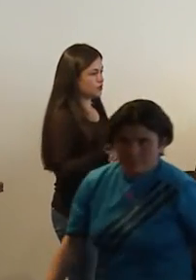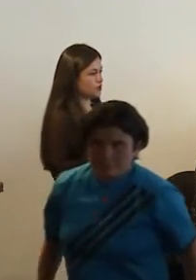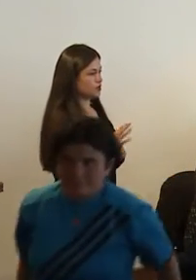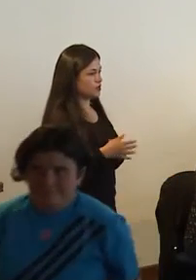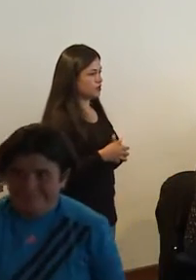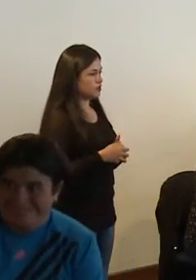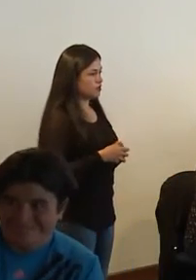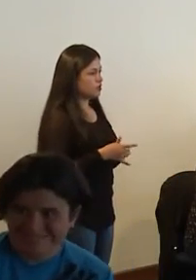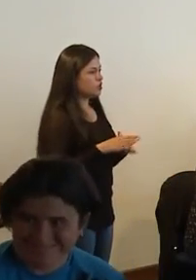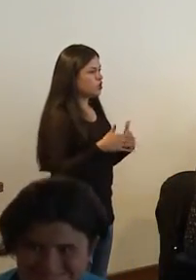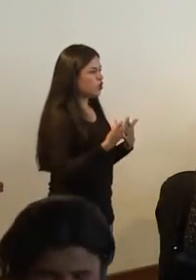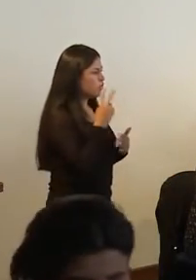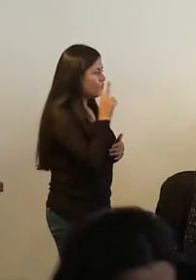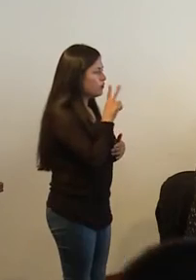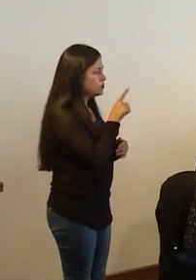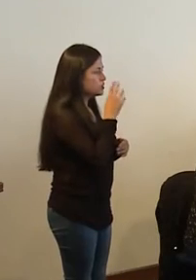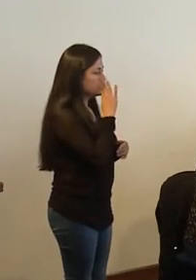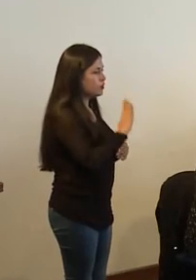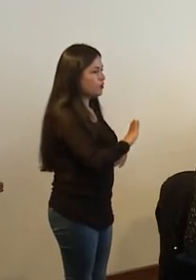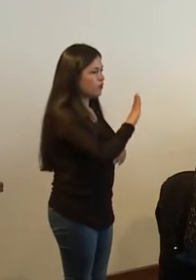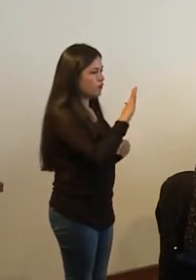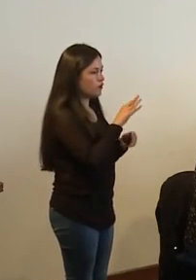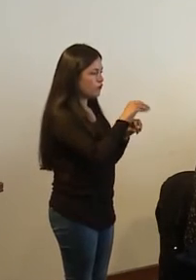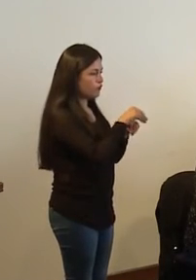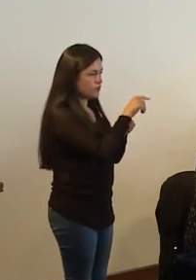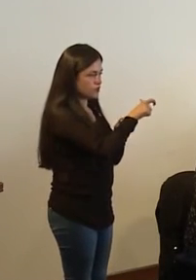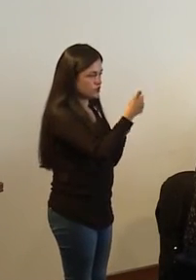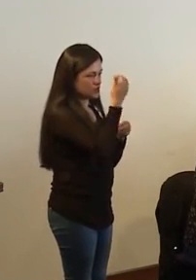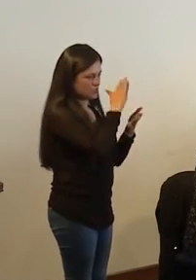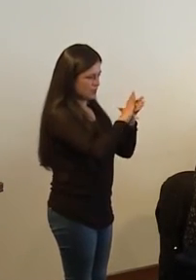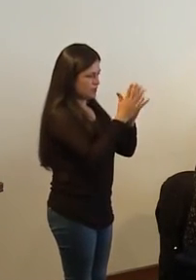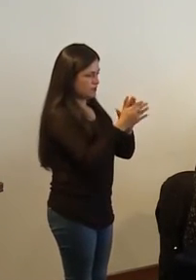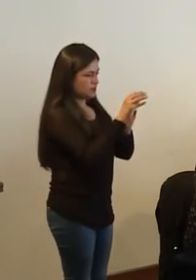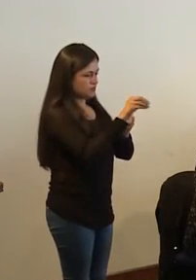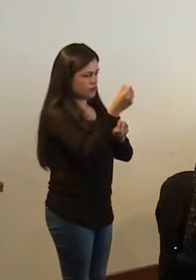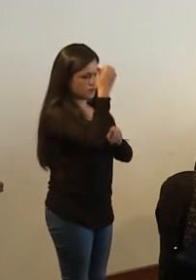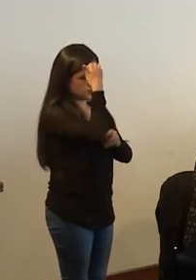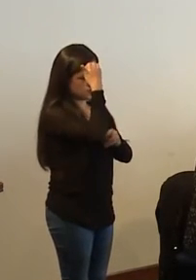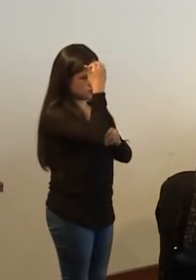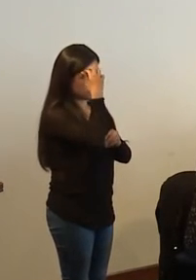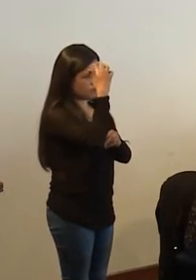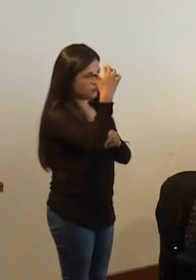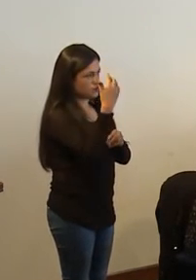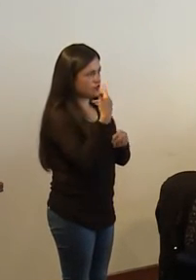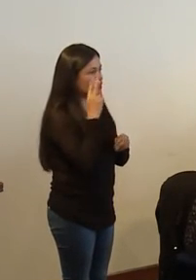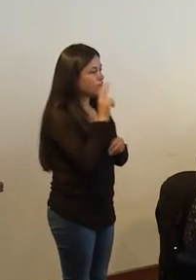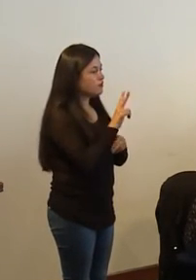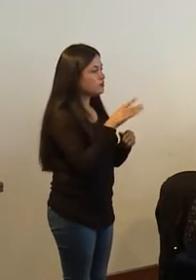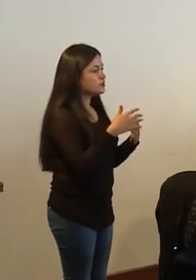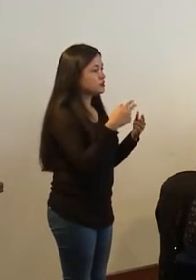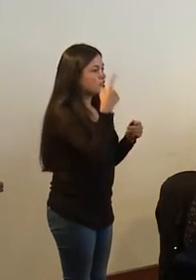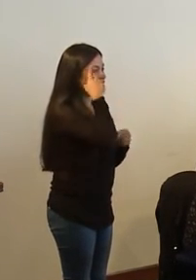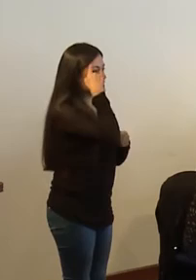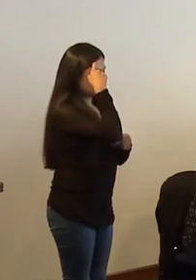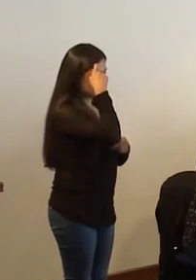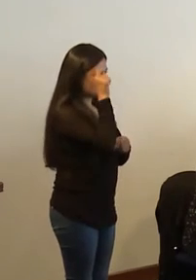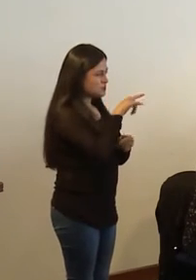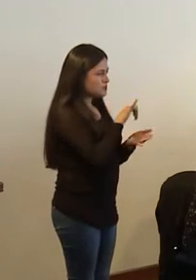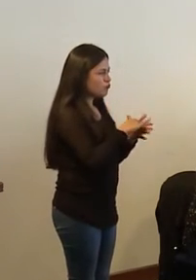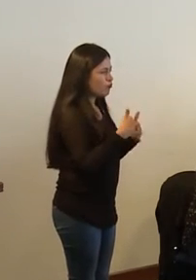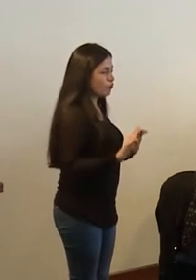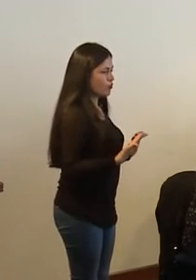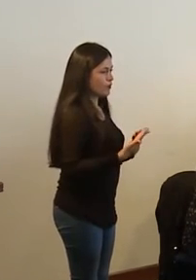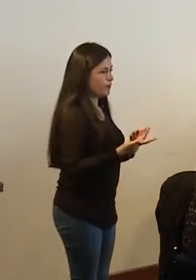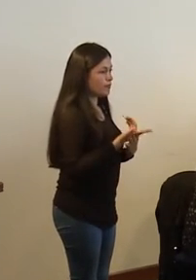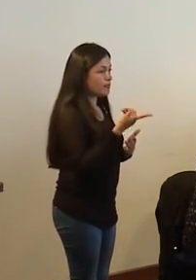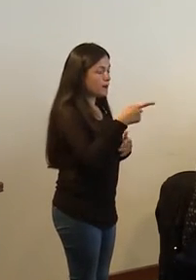y allí como la formación de los educadores comunitarios, entonces cómo juntamos esos retos. Pero creo